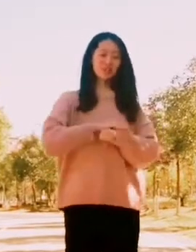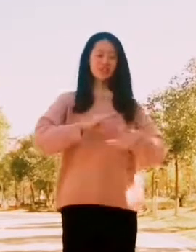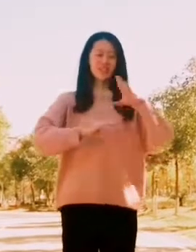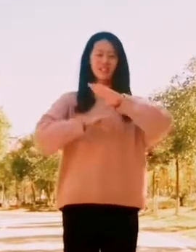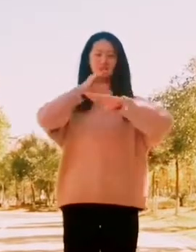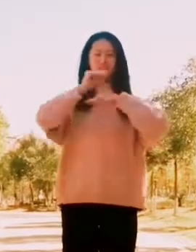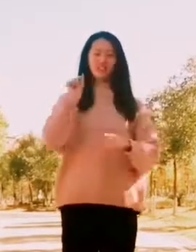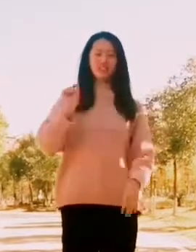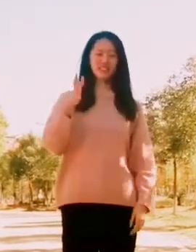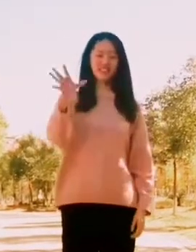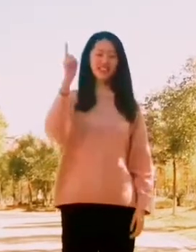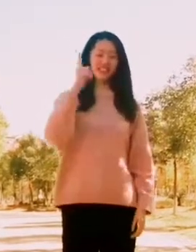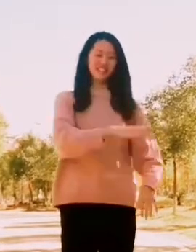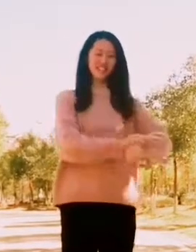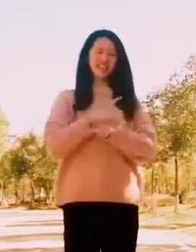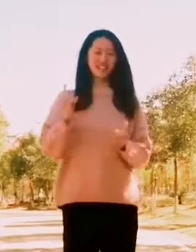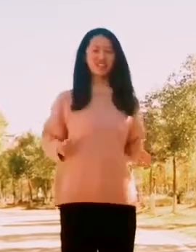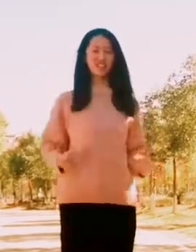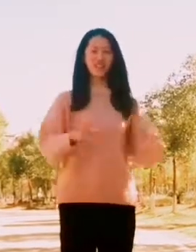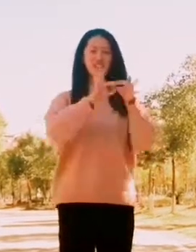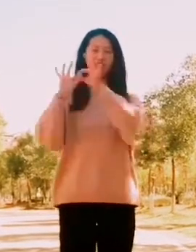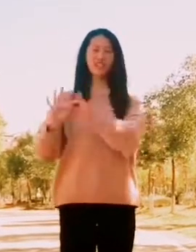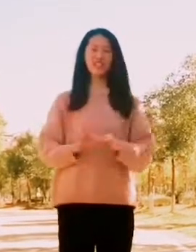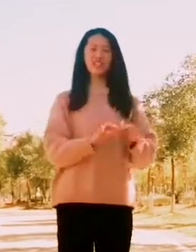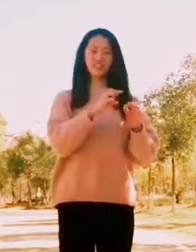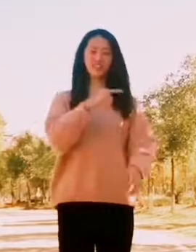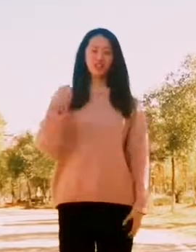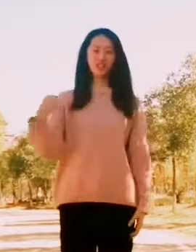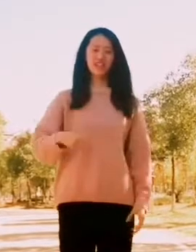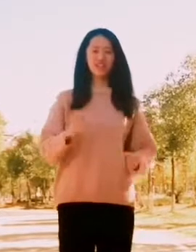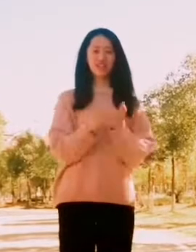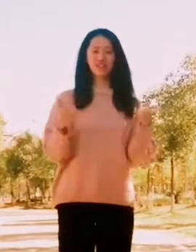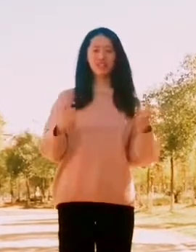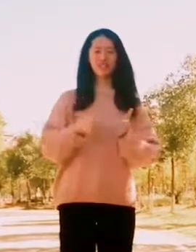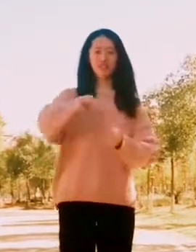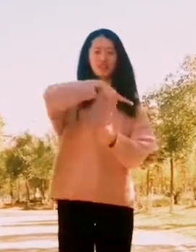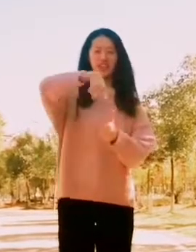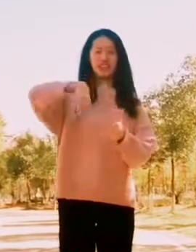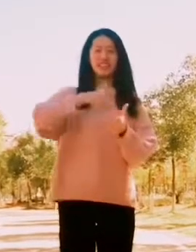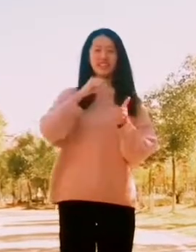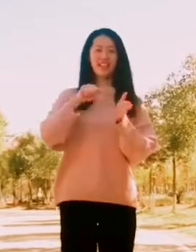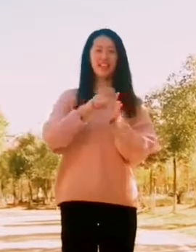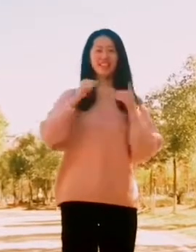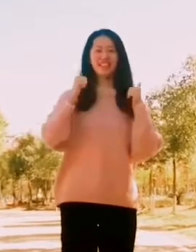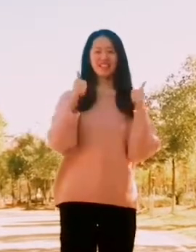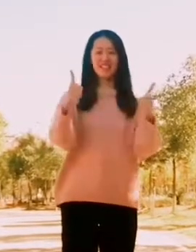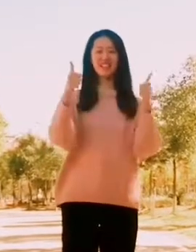术建设速度超领先，老板安弱的全球线，为国家扩大的朋友圈，点赞